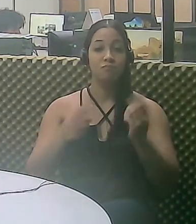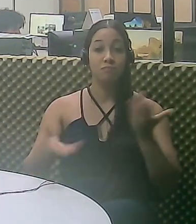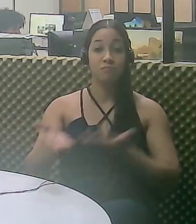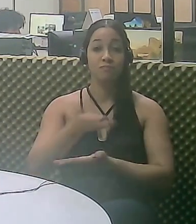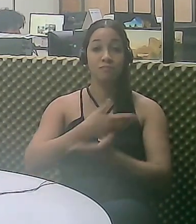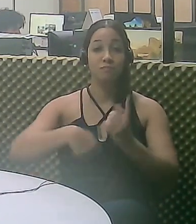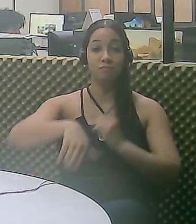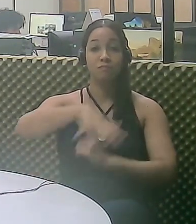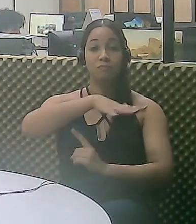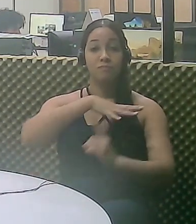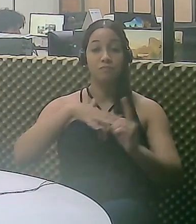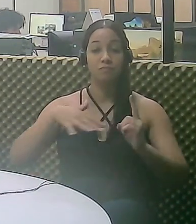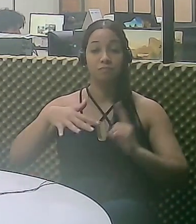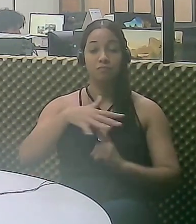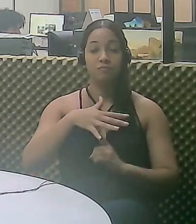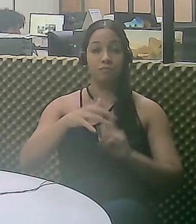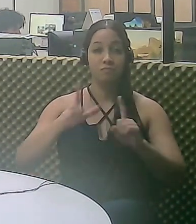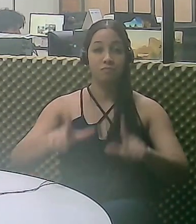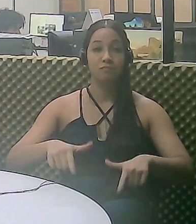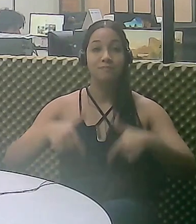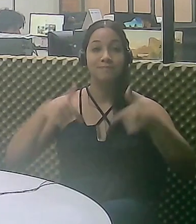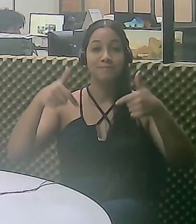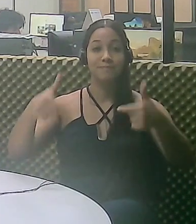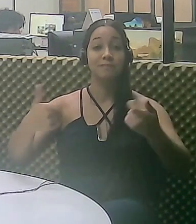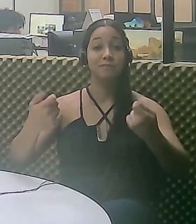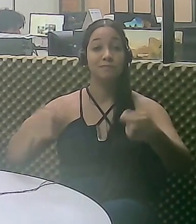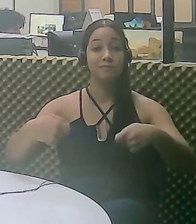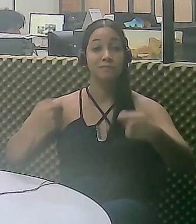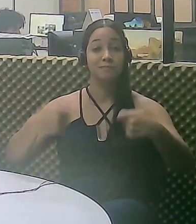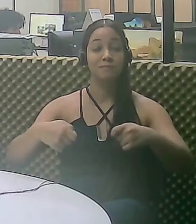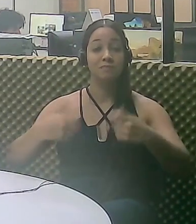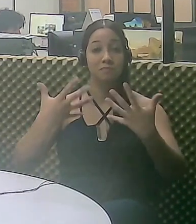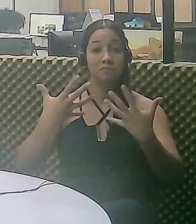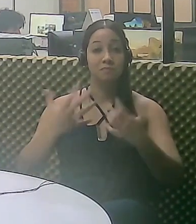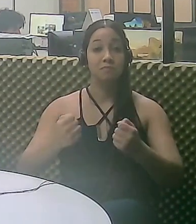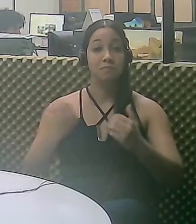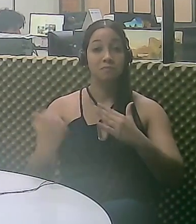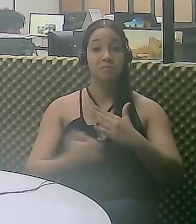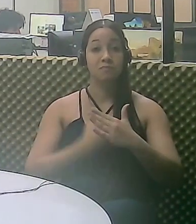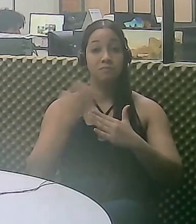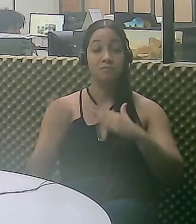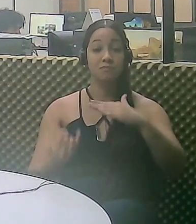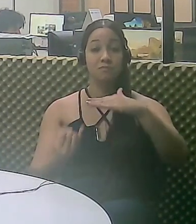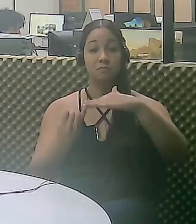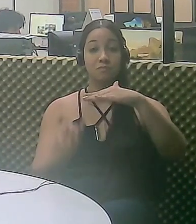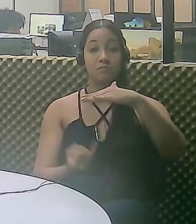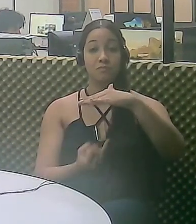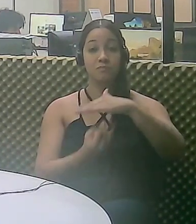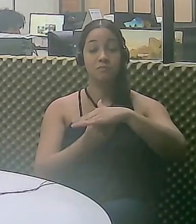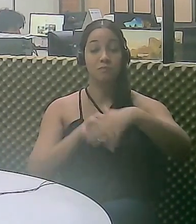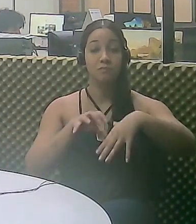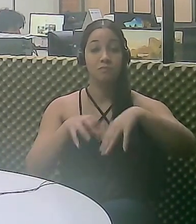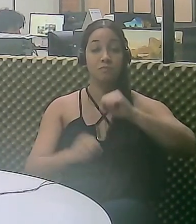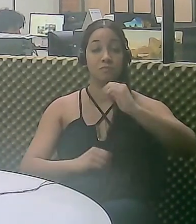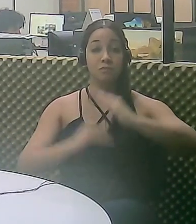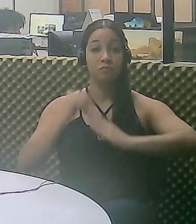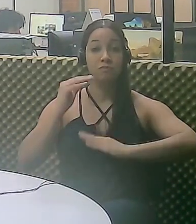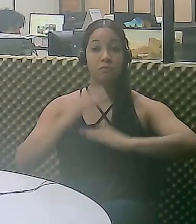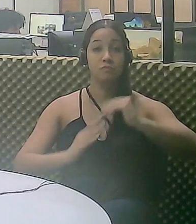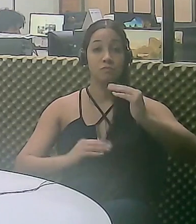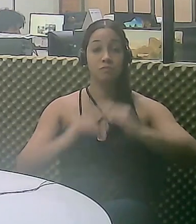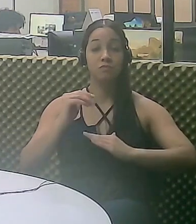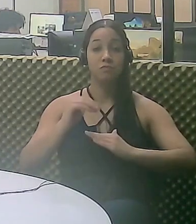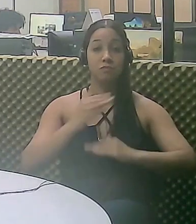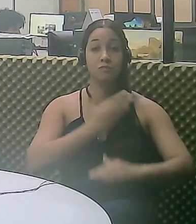integração social. Para executá-lo, é necessária a adesão de empresas, entidades de qualificação profissional,